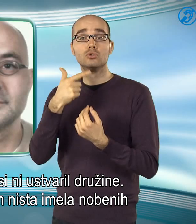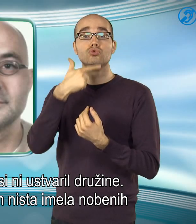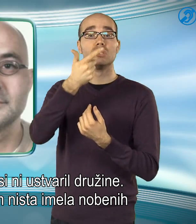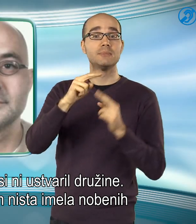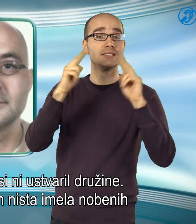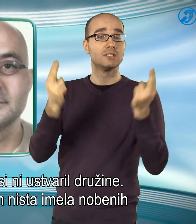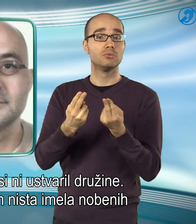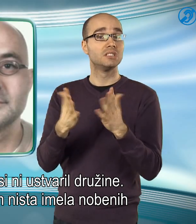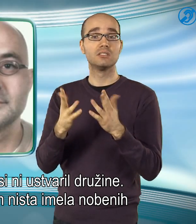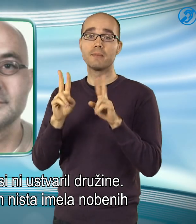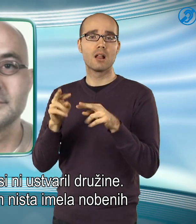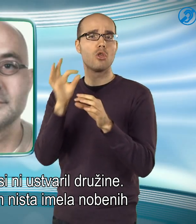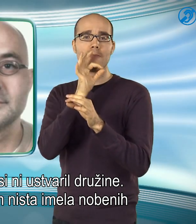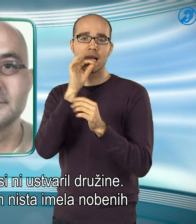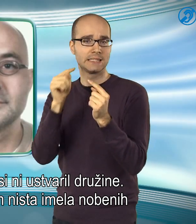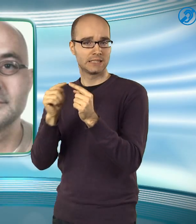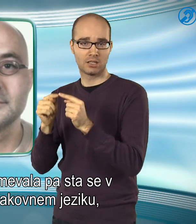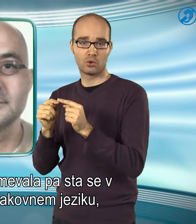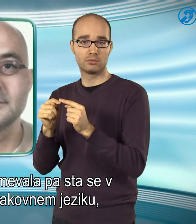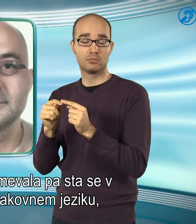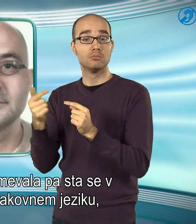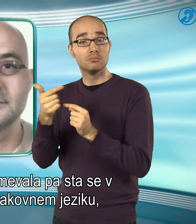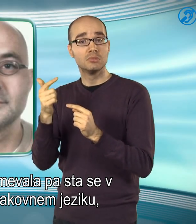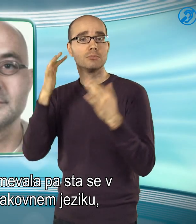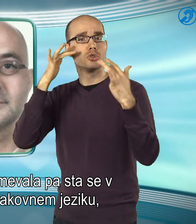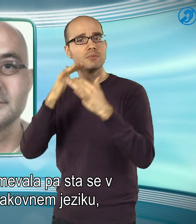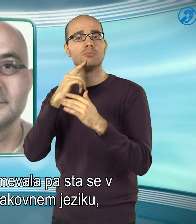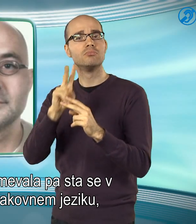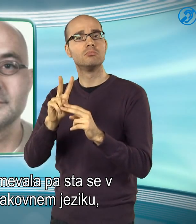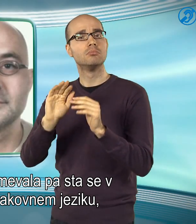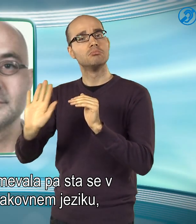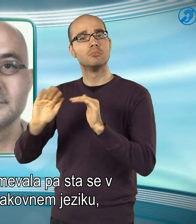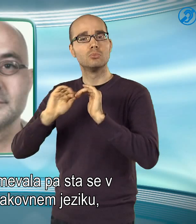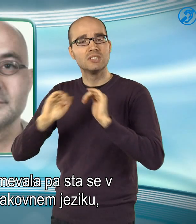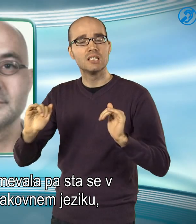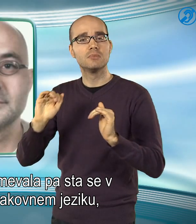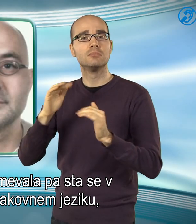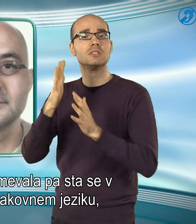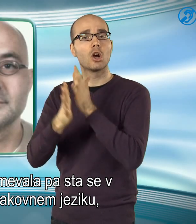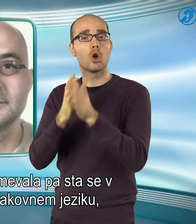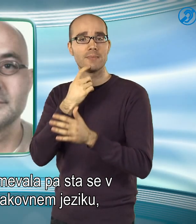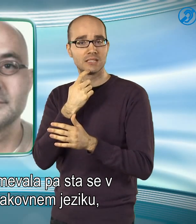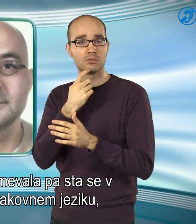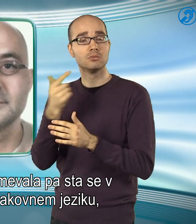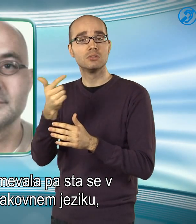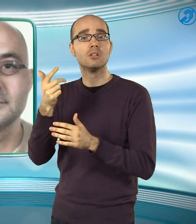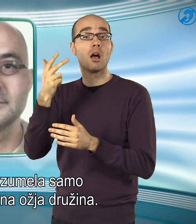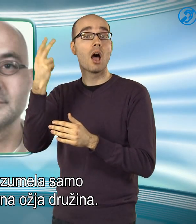Z zunanjim svetom nista imela nobenih stikov, sporazumevala pa sta se v posebnem znakovnem jeziku, ki sta ga razumela samo ona